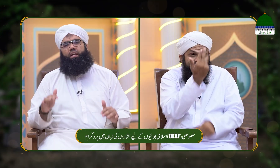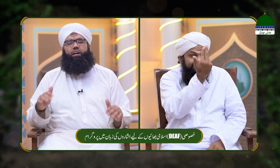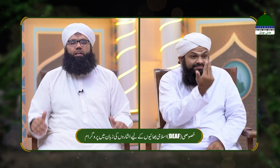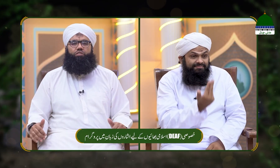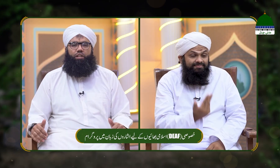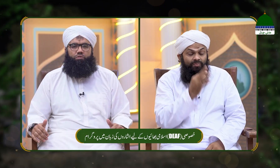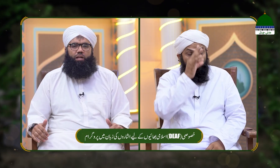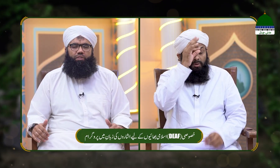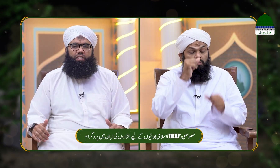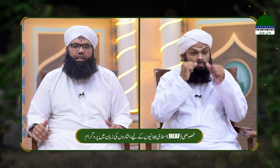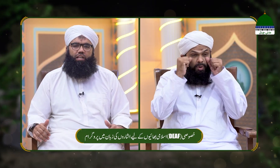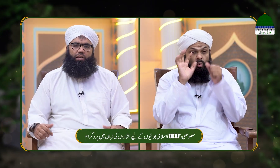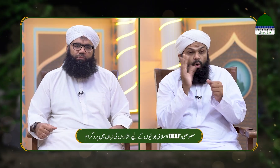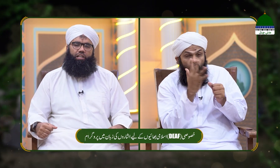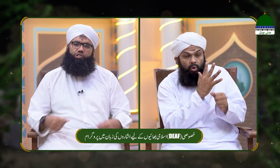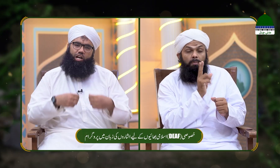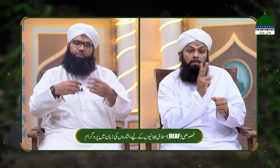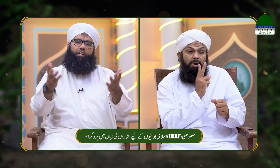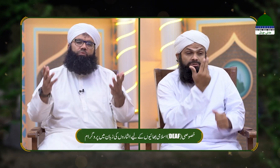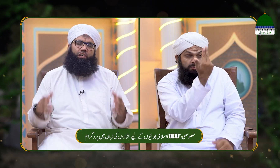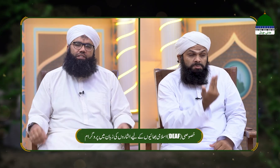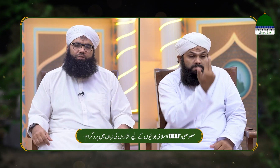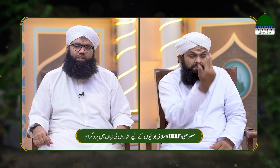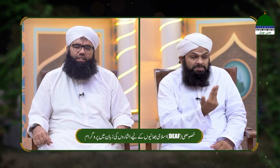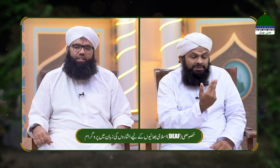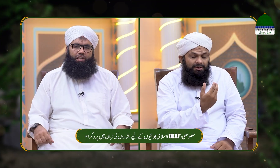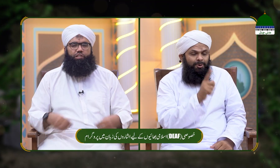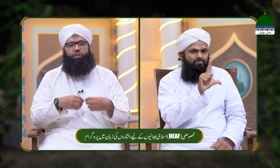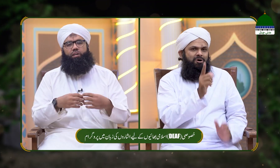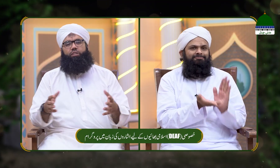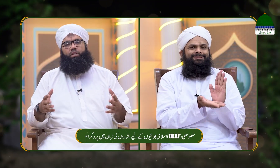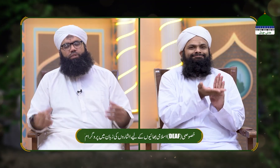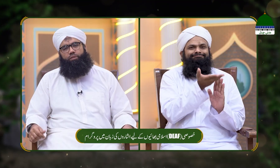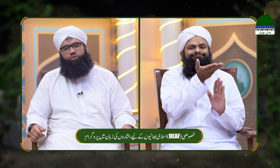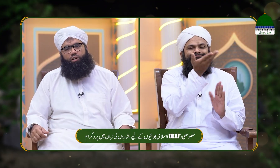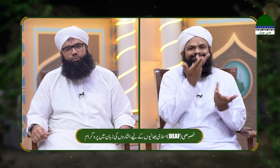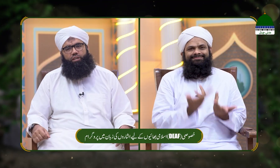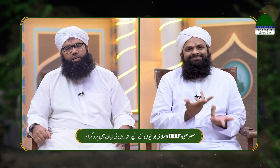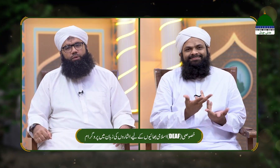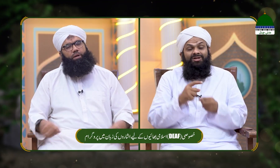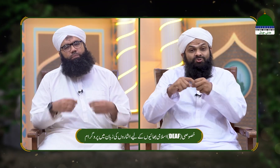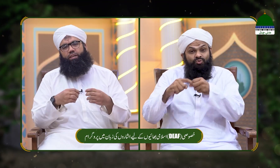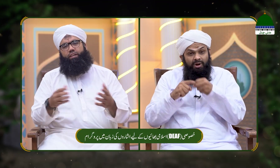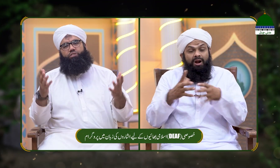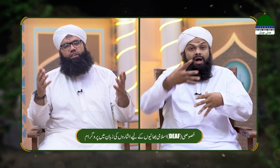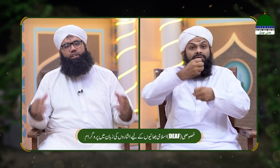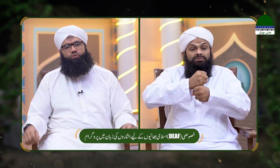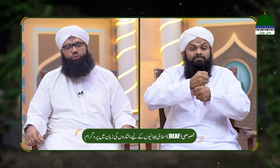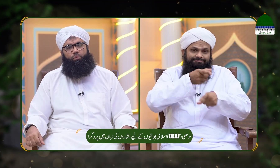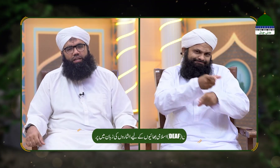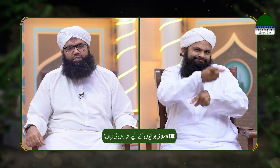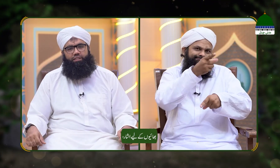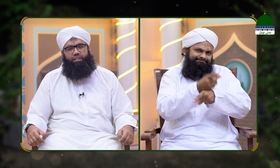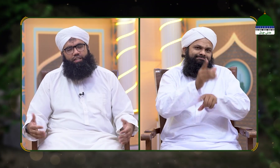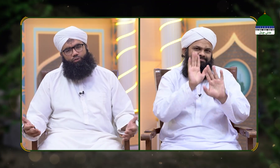ایسی پیارے آقا علیہ الصلوۃ والسلام کی اخلاق کریمہ کے جام الحمدللہ عز و جل ان اجتماعات میں، مدنی مذاکروں میں بھر بھر کر عاشقان رسول